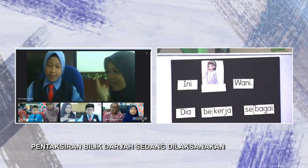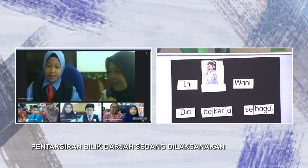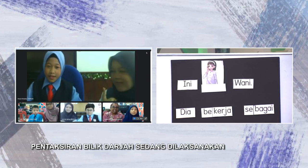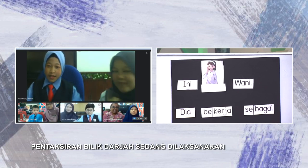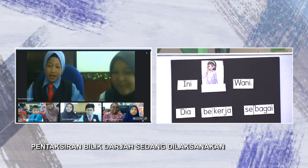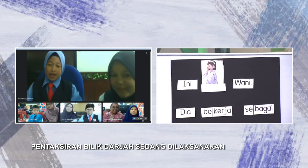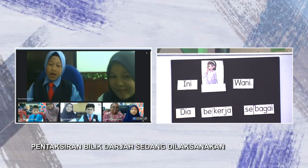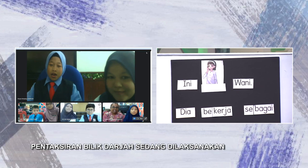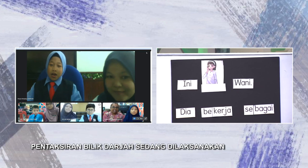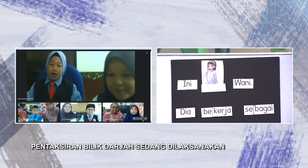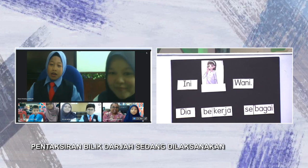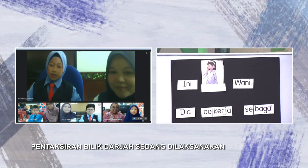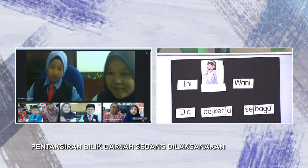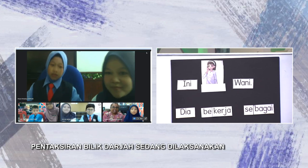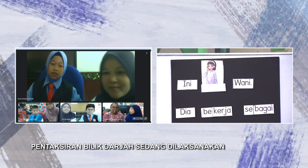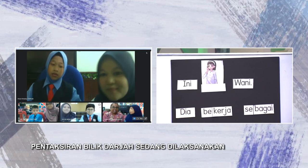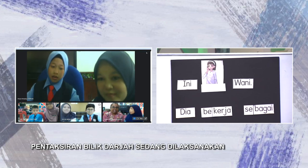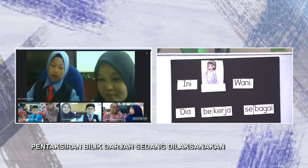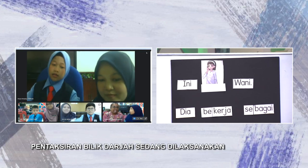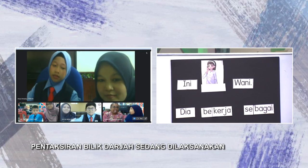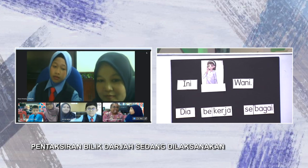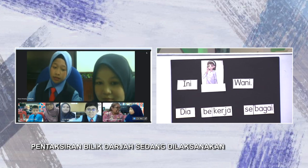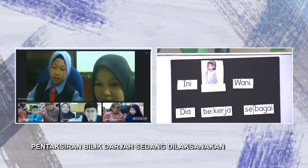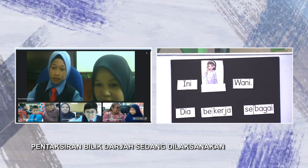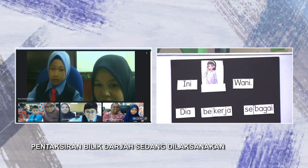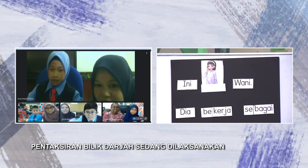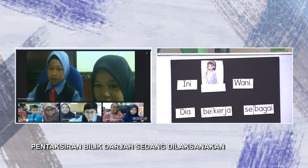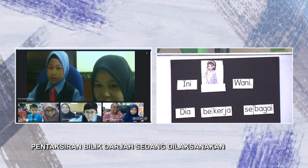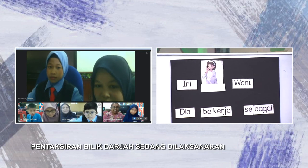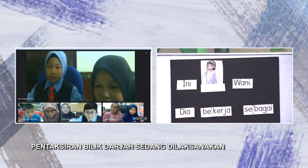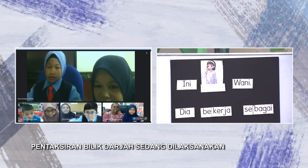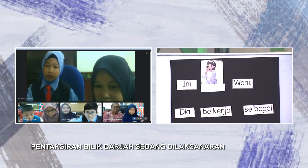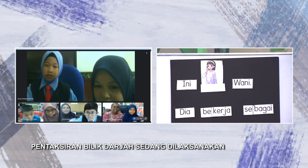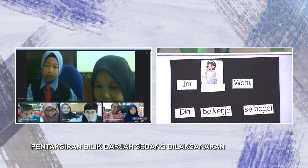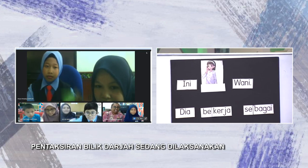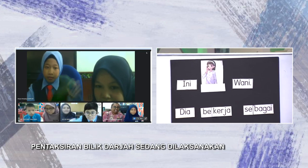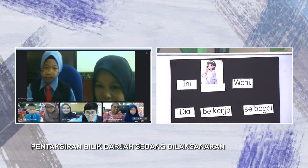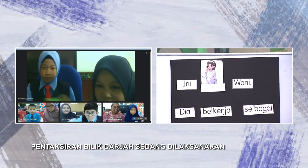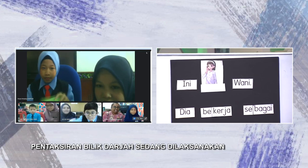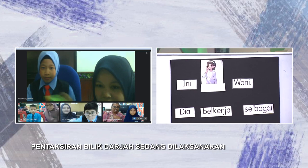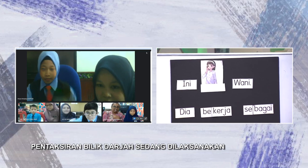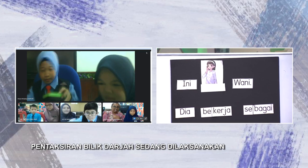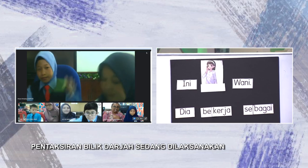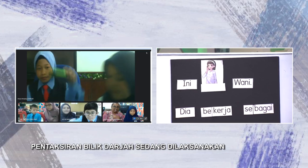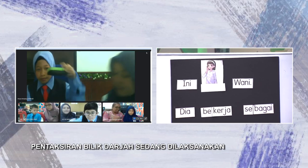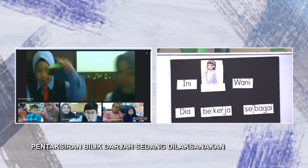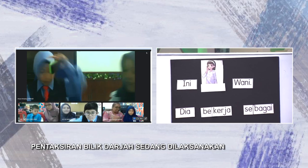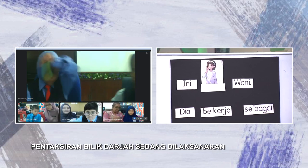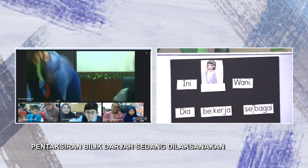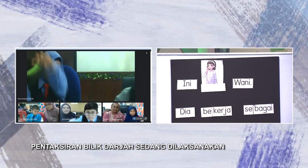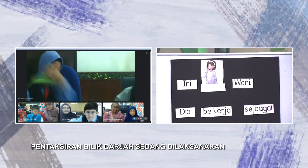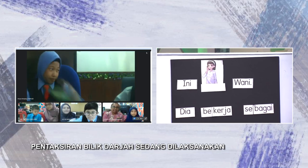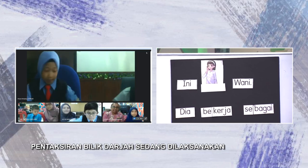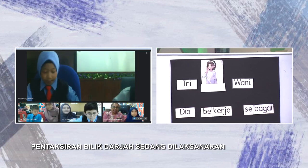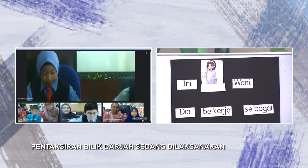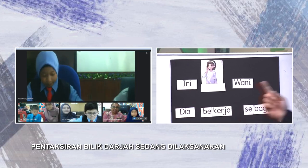Okey. Anis, Aisyah dia buka. Kan? Ibu, Aisyah. Aisyah. Yang lain-lain? Okey, boleh